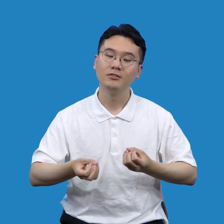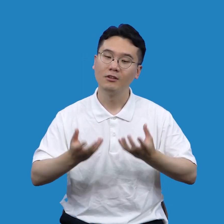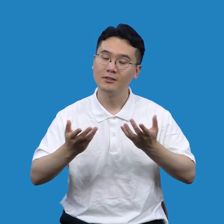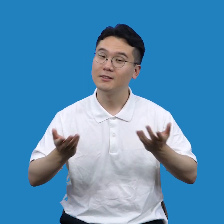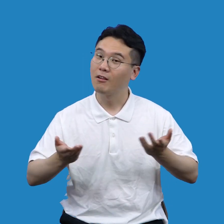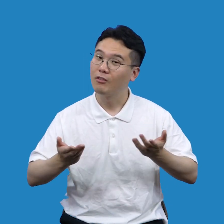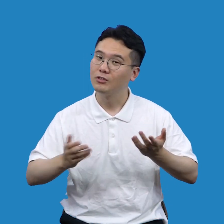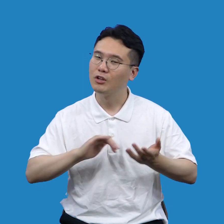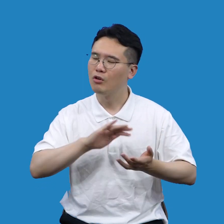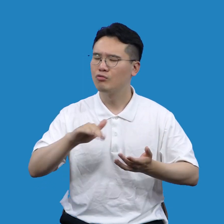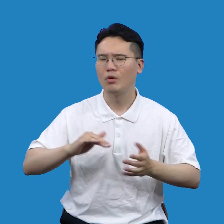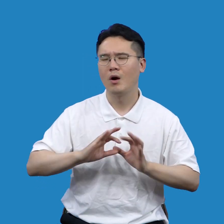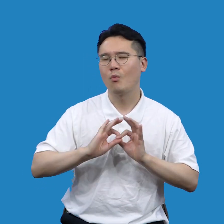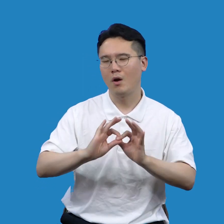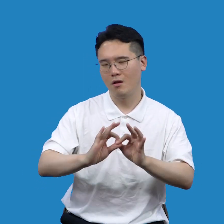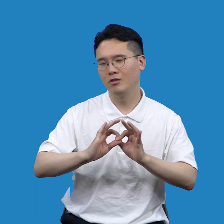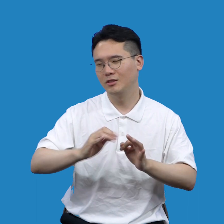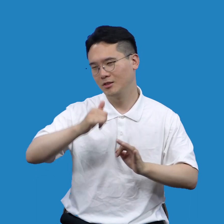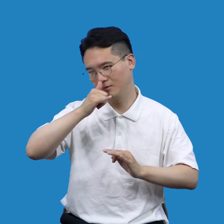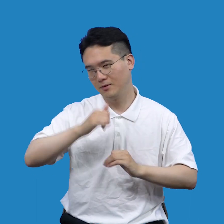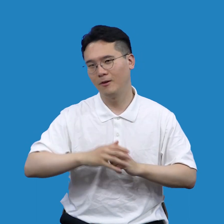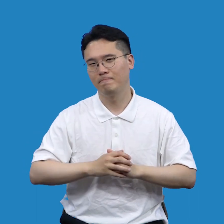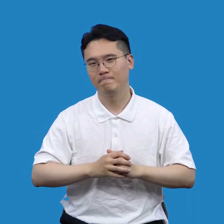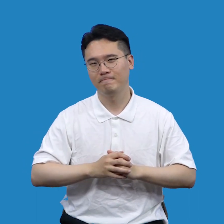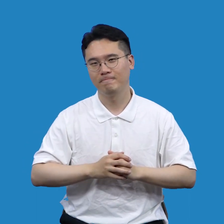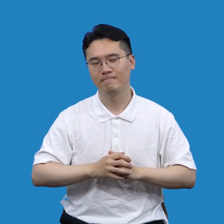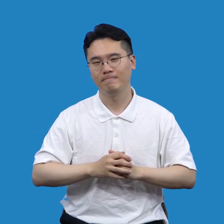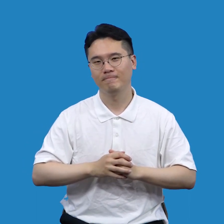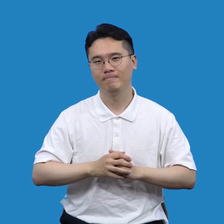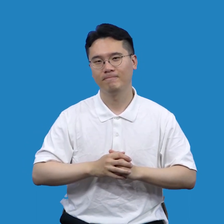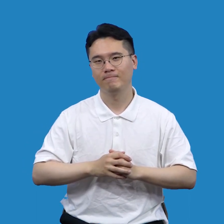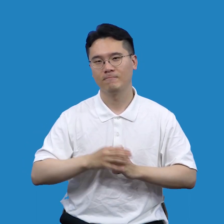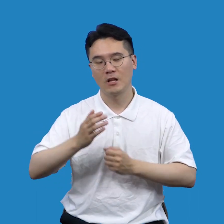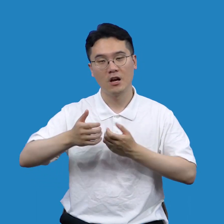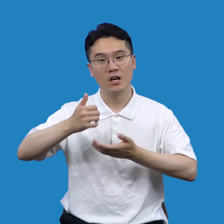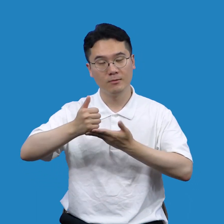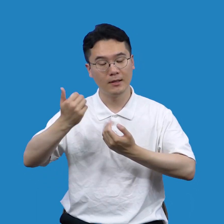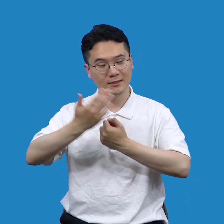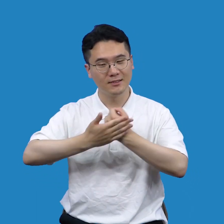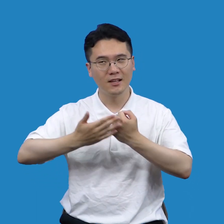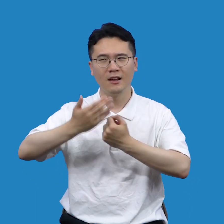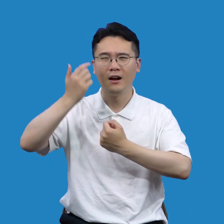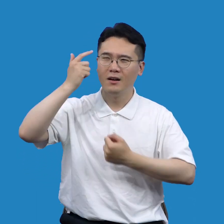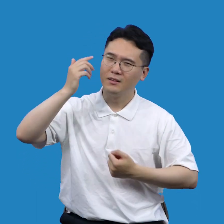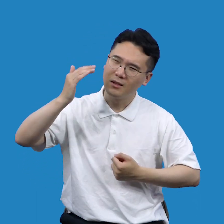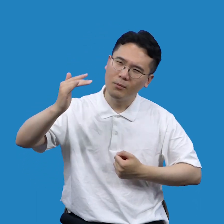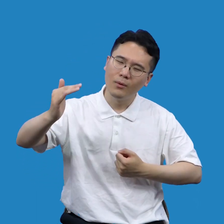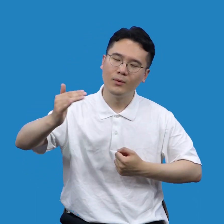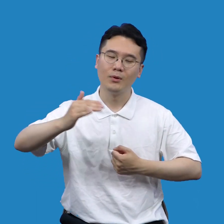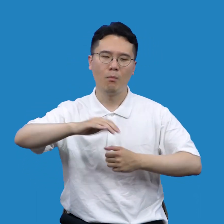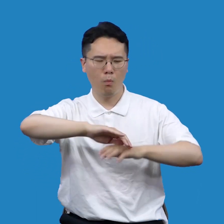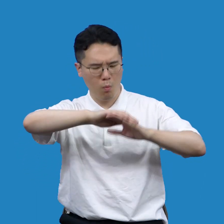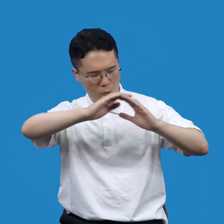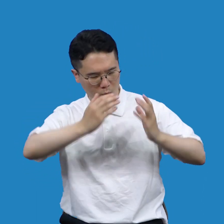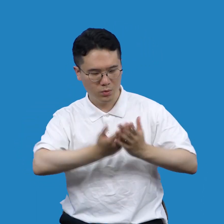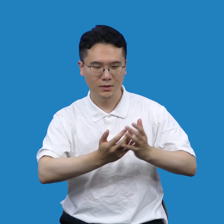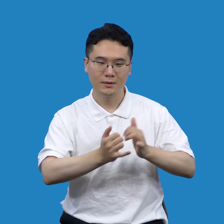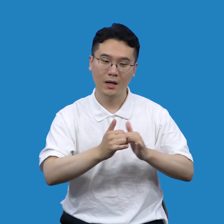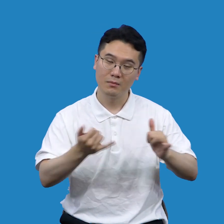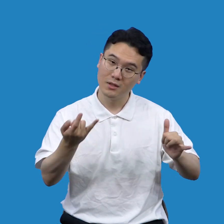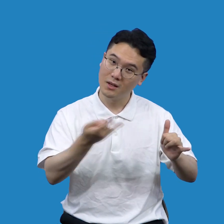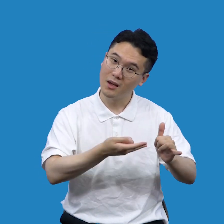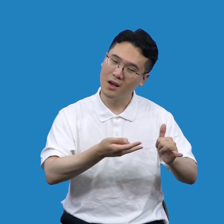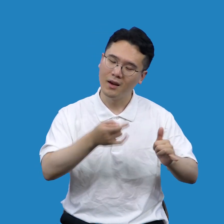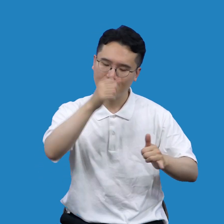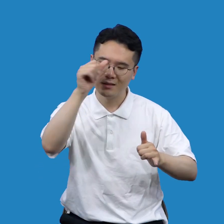사건은 우리하고도 관련이 있는 거예요. 이방이었던 우리에게도. 하나님의 은혜를 사모하는 모든 사람들에게